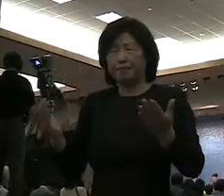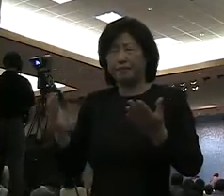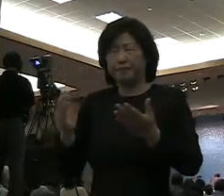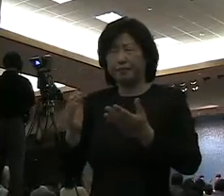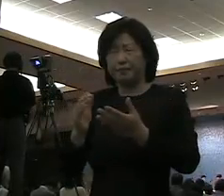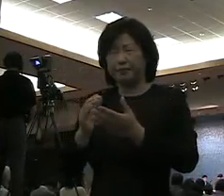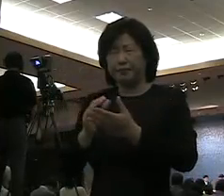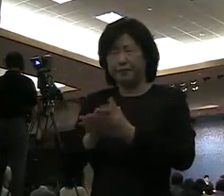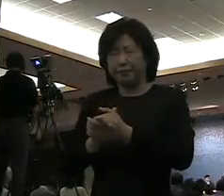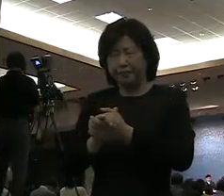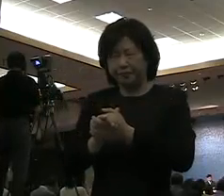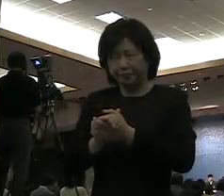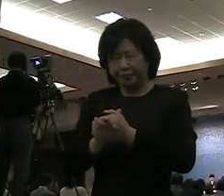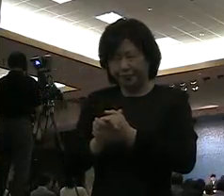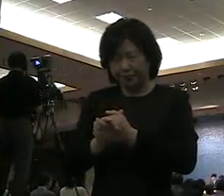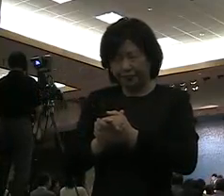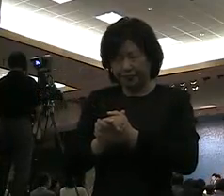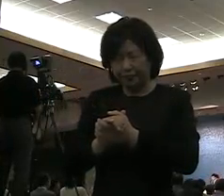아멘.